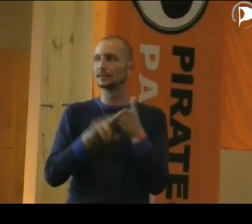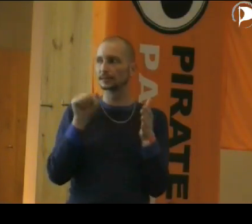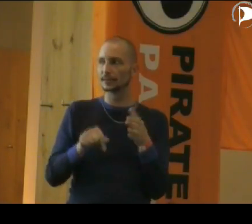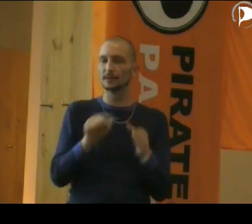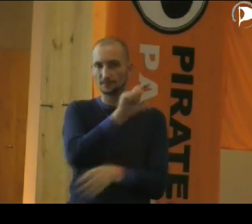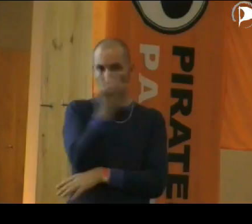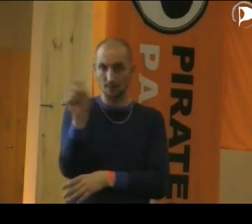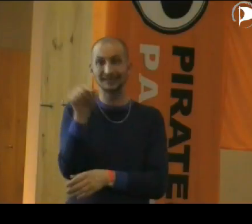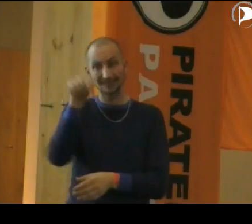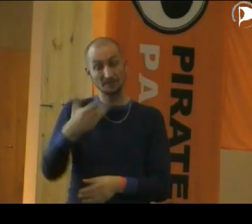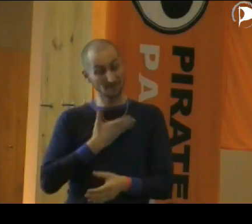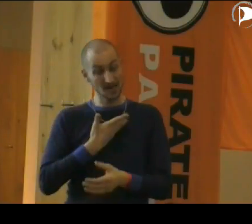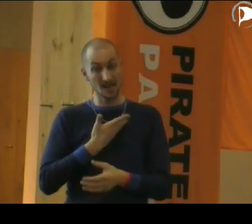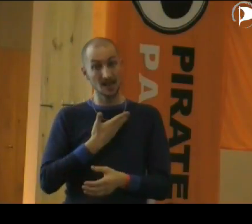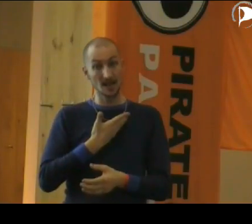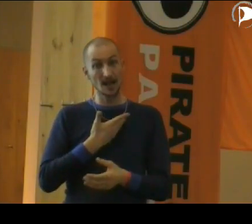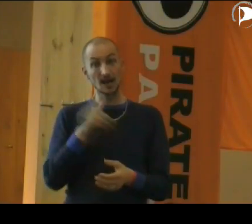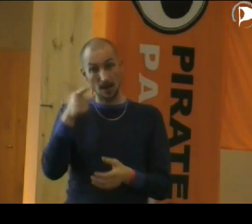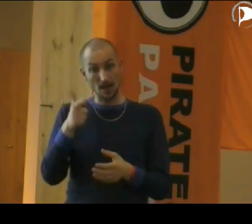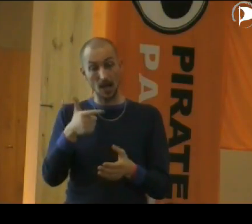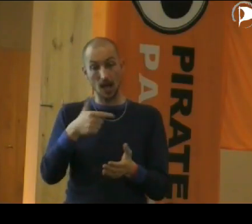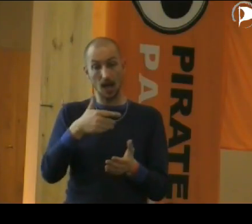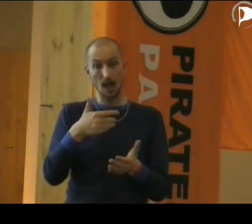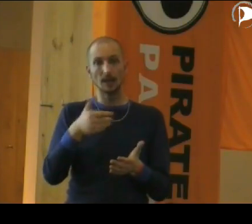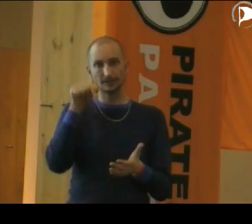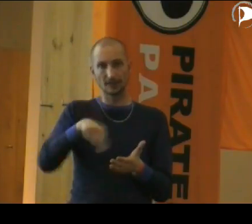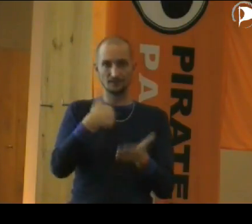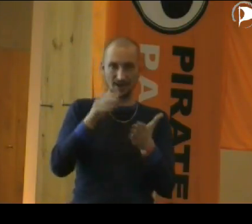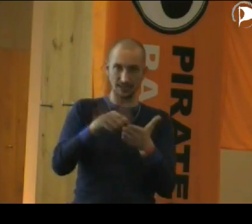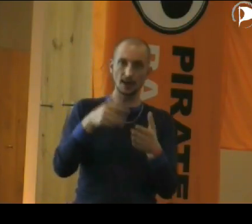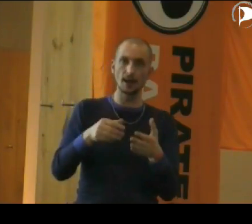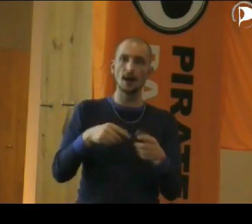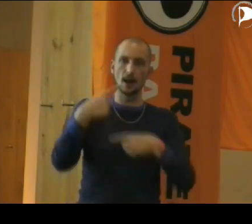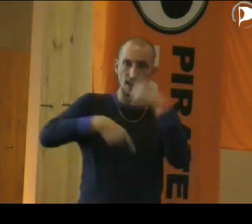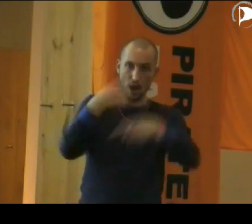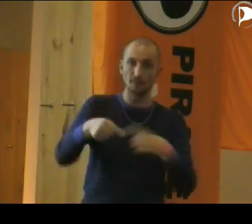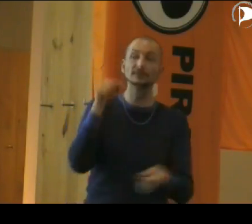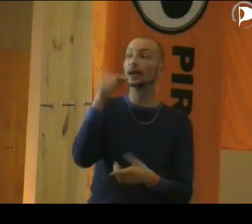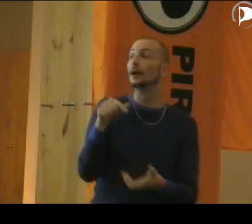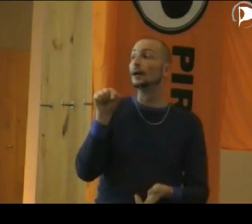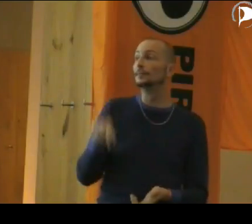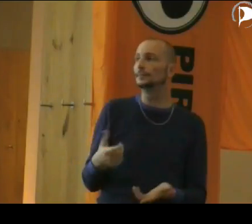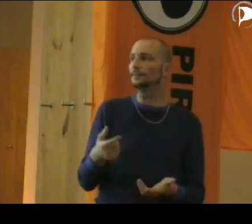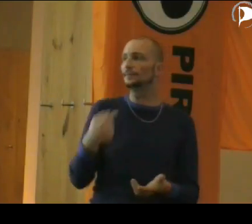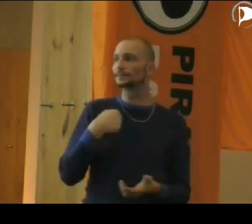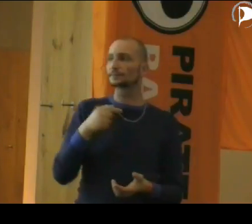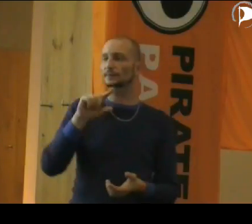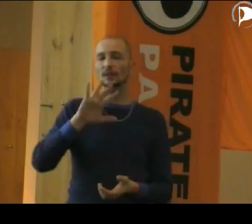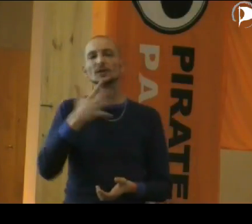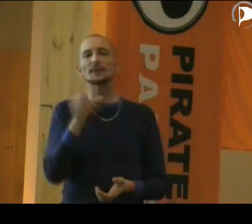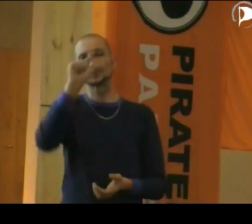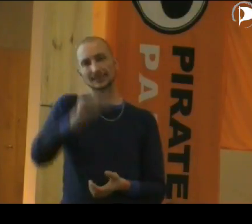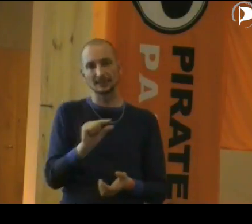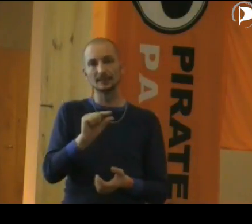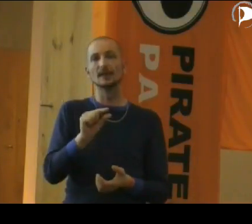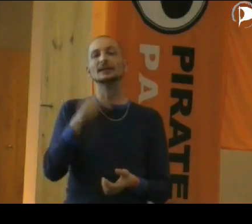diese kamera dort läuft und ich das gar nicht weil ich vertraglich gebunden sind als mieter dass die kamera läuft aber ich mich vielleicht ein bisschen zu wenig befasst ich